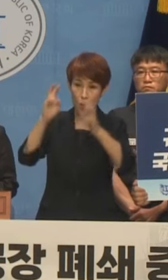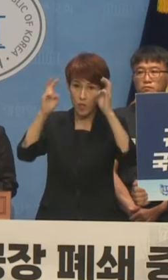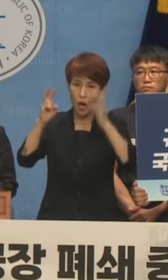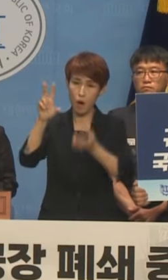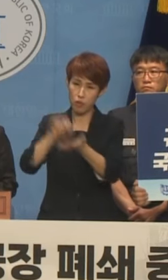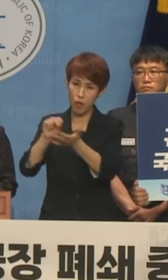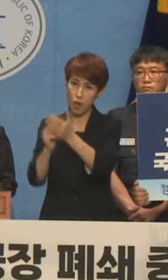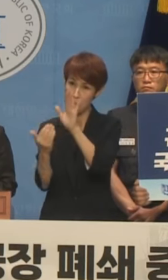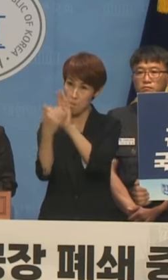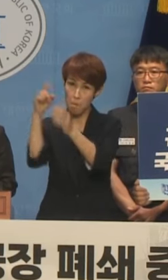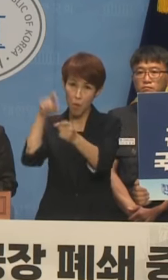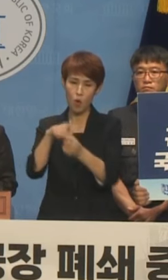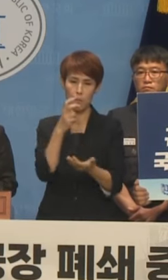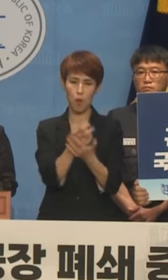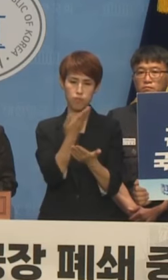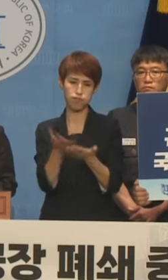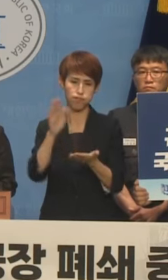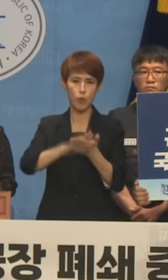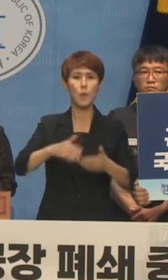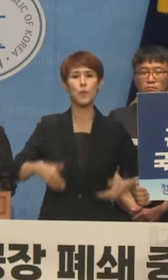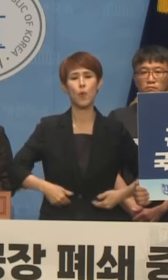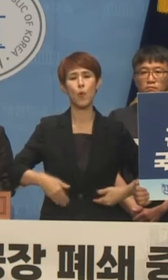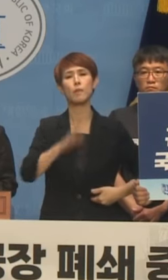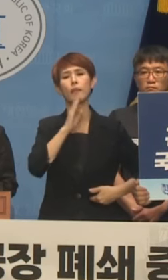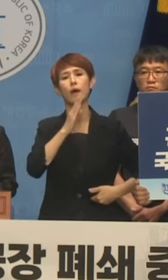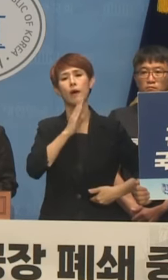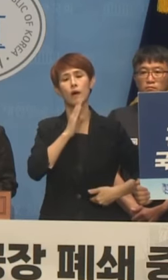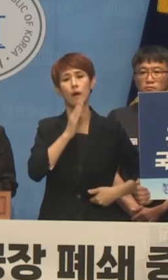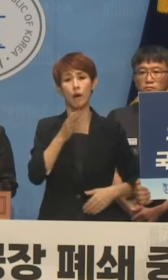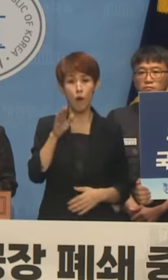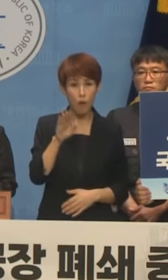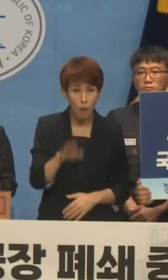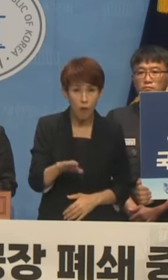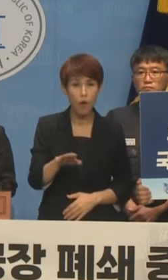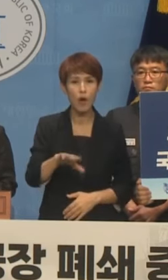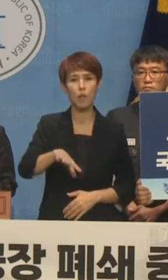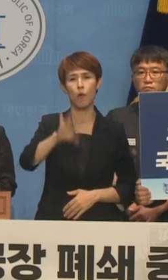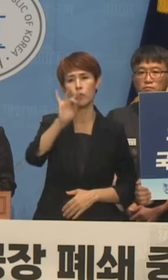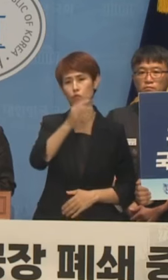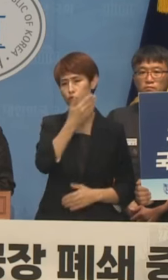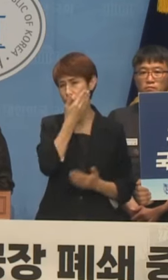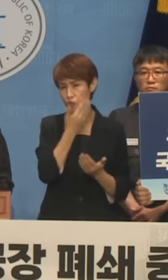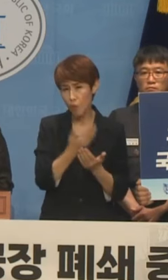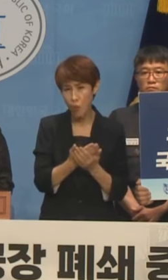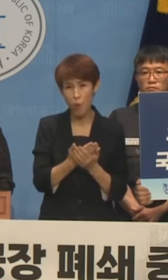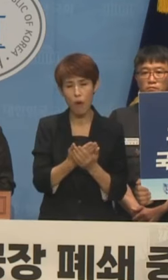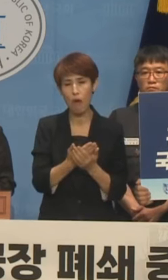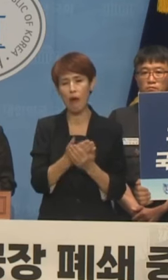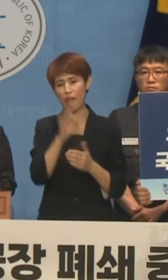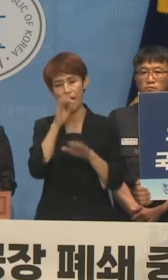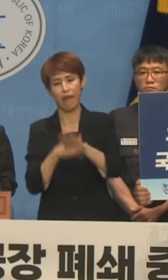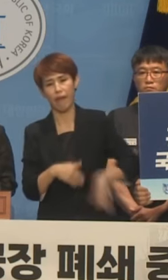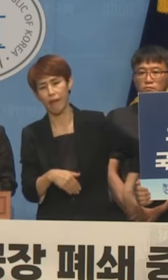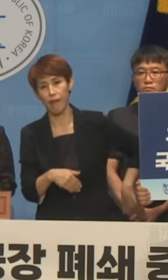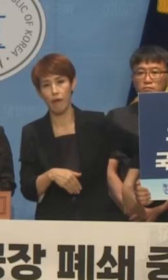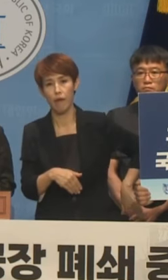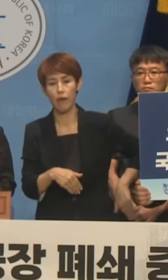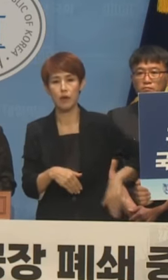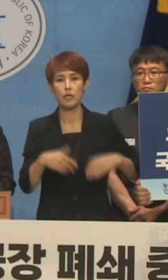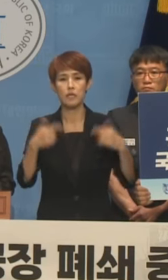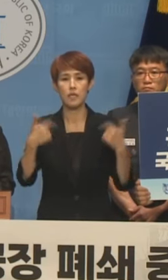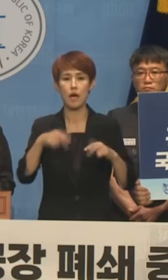법 제도 개선 필요성이 논의되어 왔습니다. 하지만 우선순위에서 밀려서 관련